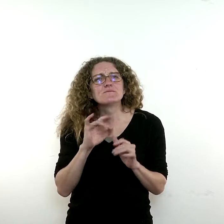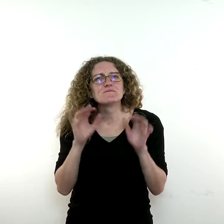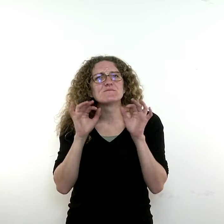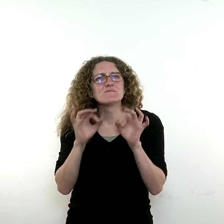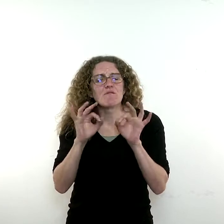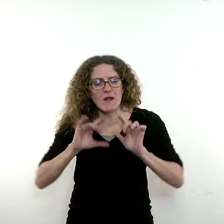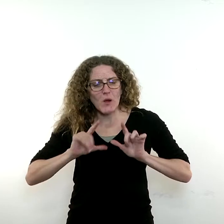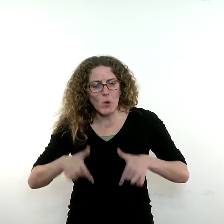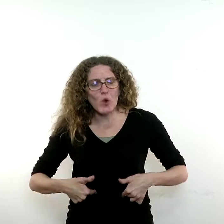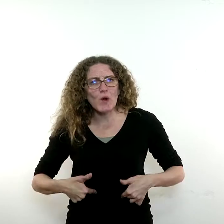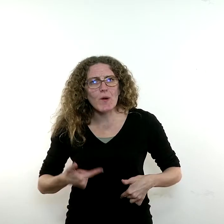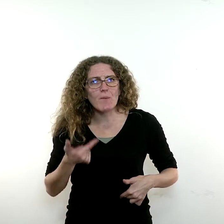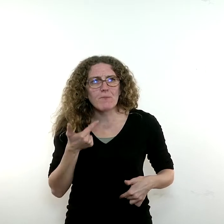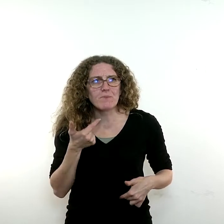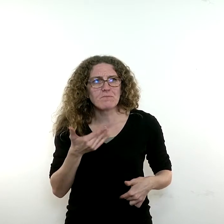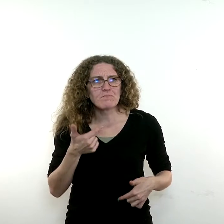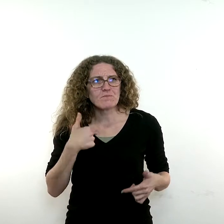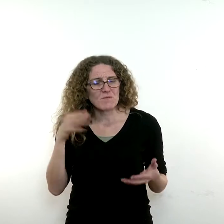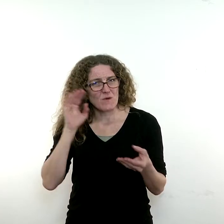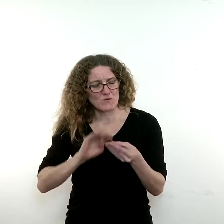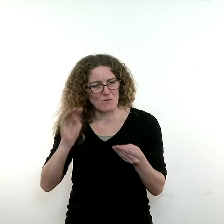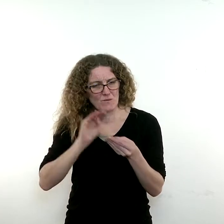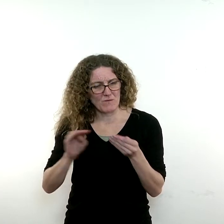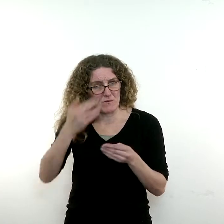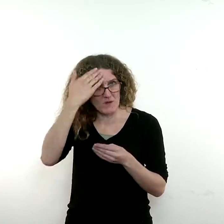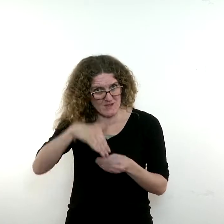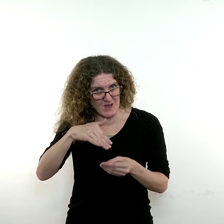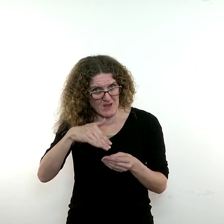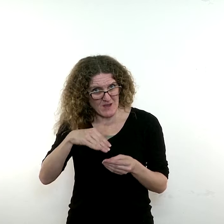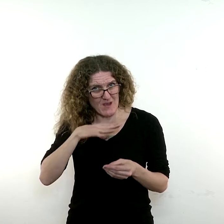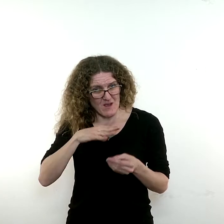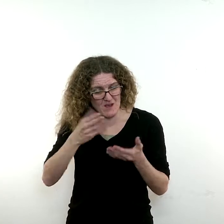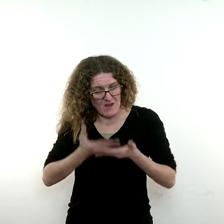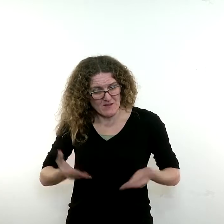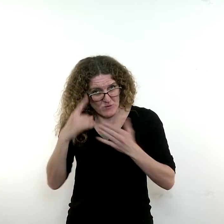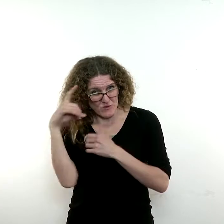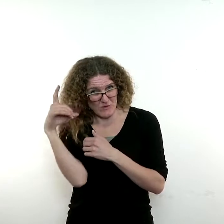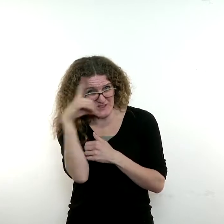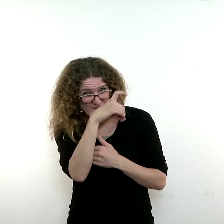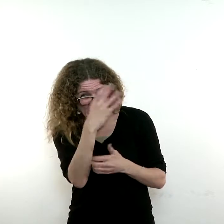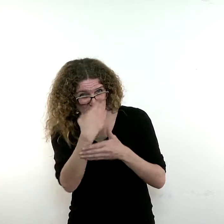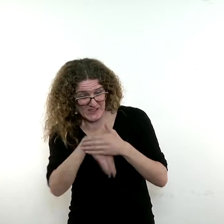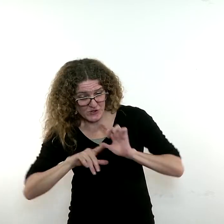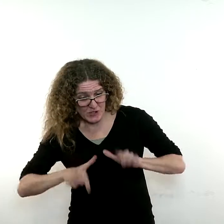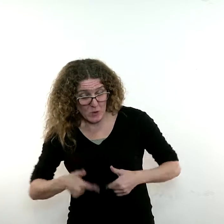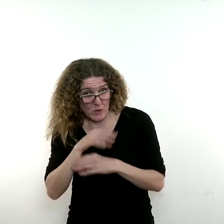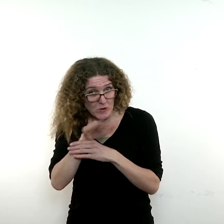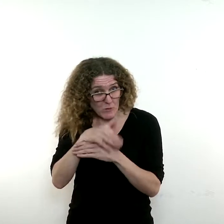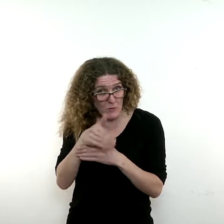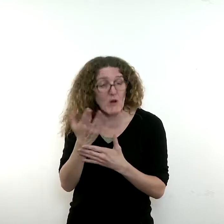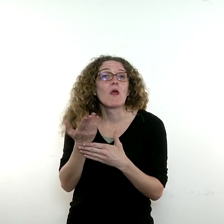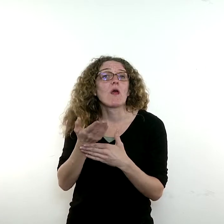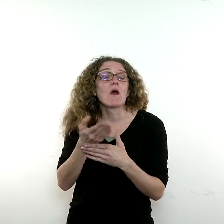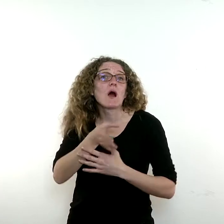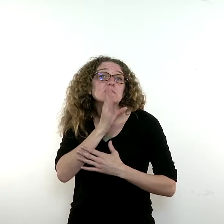écoles, un questionnement. Il y a une situation difficile actuellement dans les cantines scolaires de Montpellier sur un certain nombre de groupes